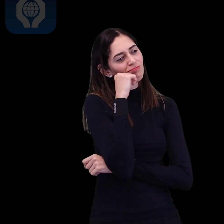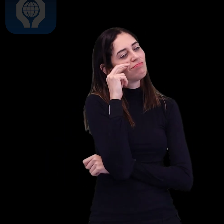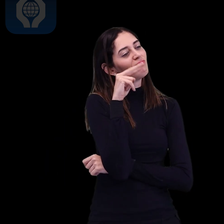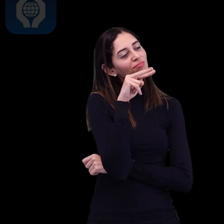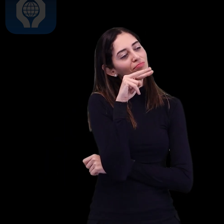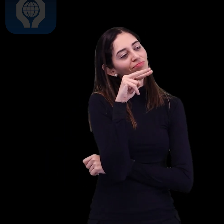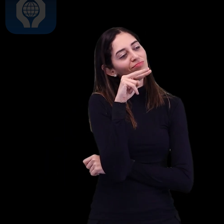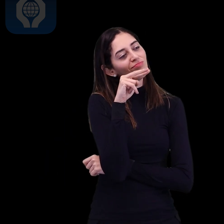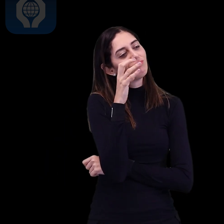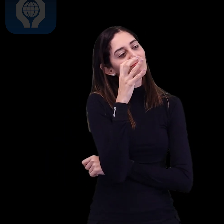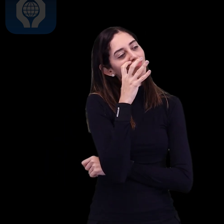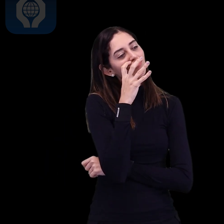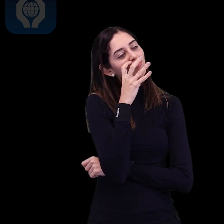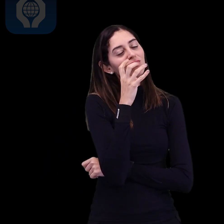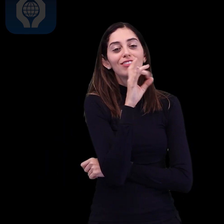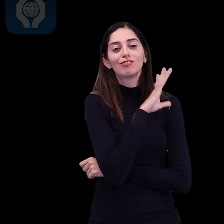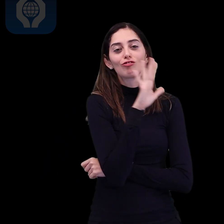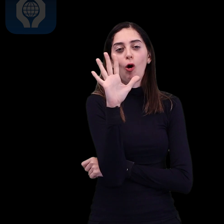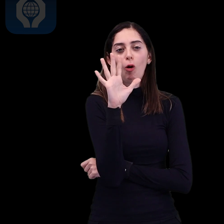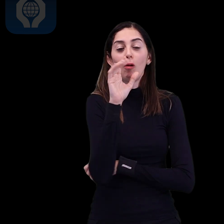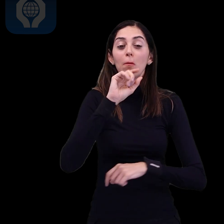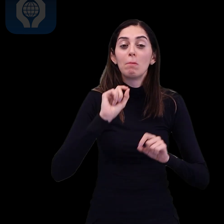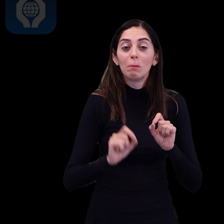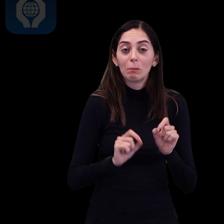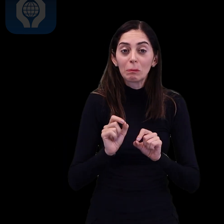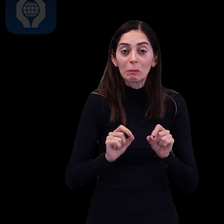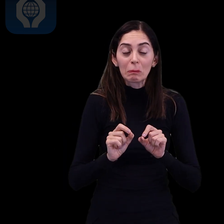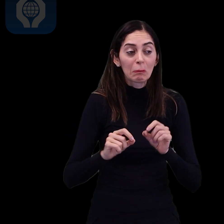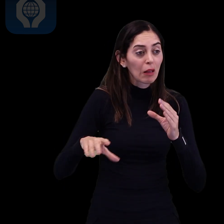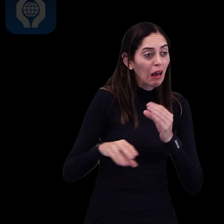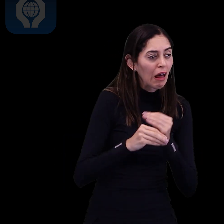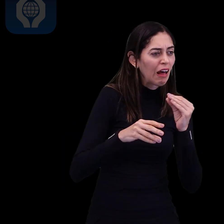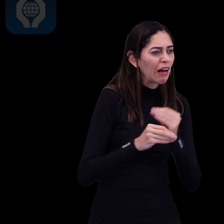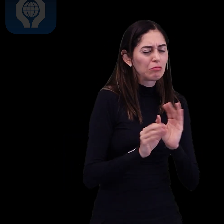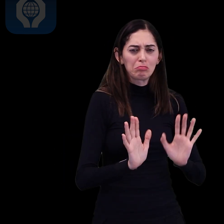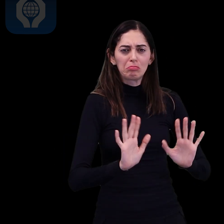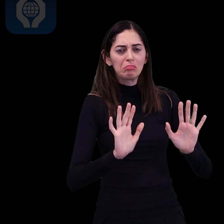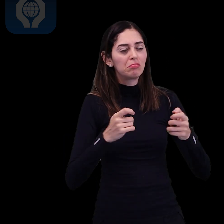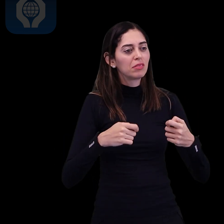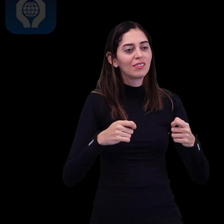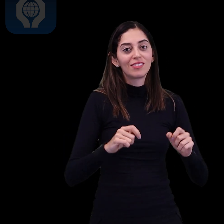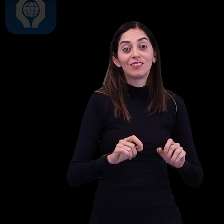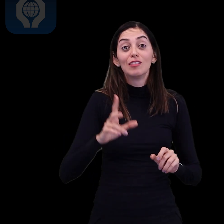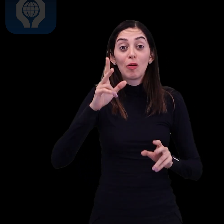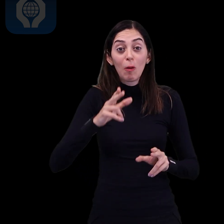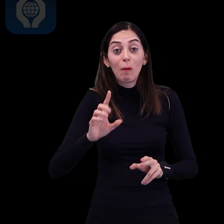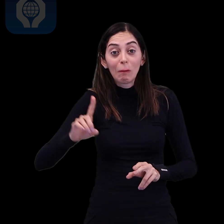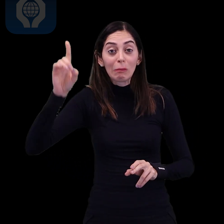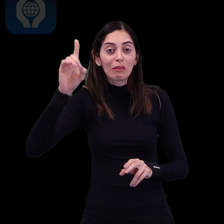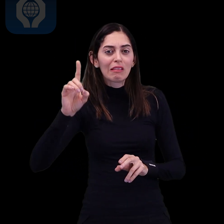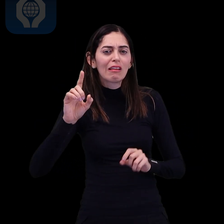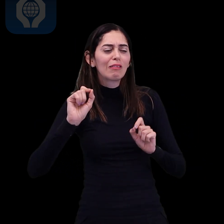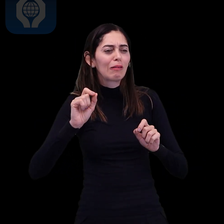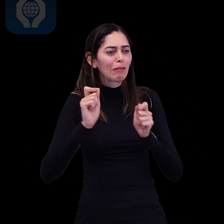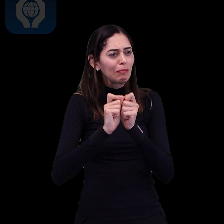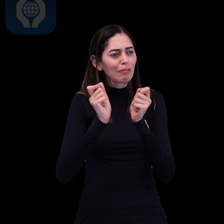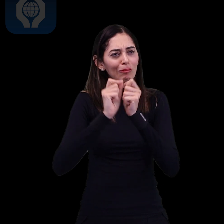terminado. Nada mais podia ser acrescentado. Foi assim que aconteceu com Deus e com tudo o que